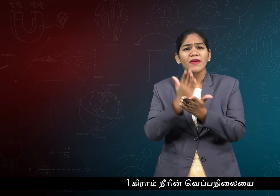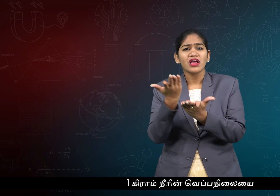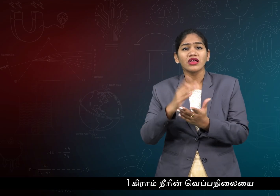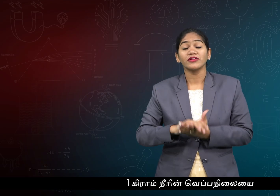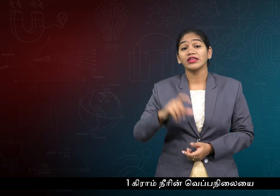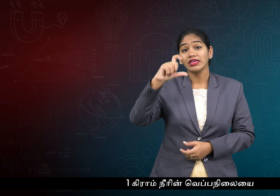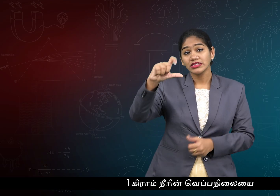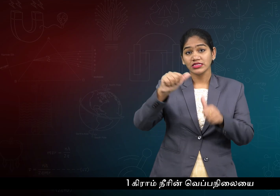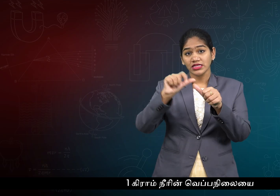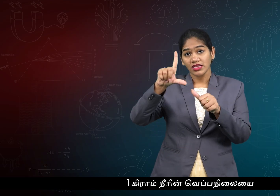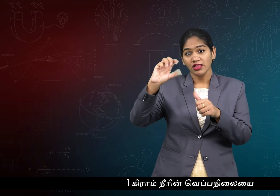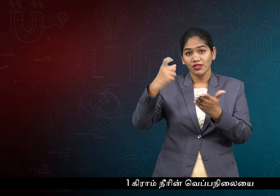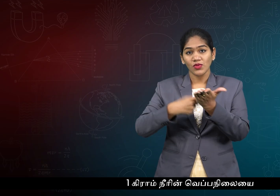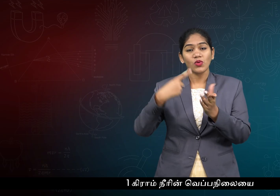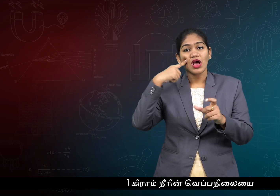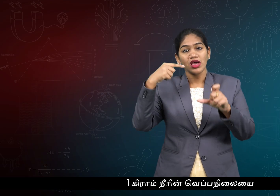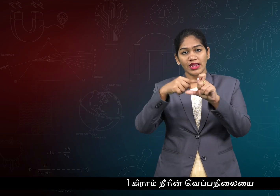ஒரு கிராம் நீரின் வெப்பநிலையை